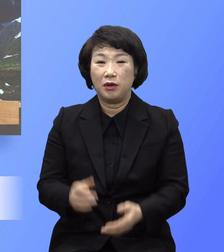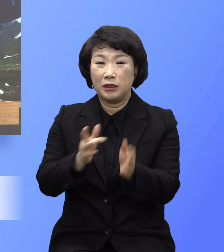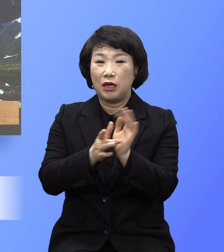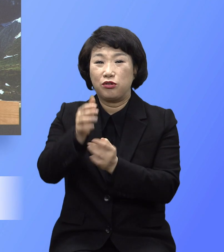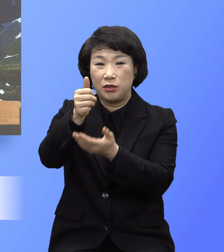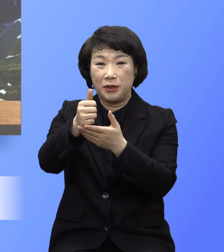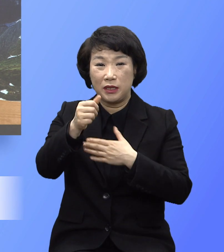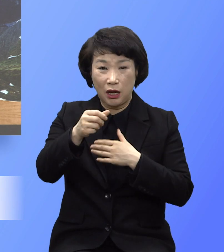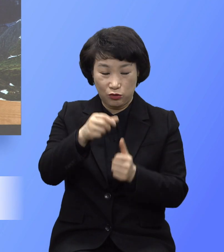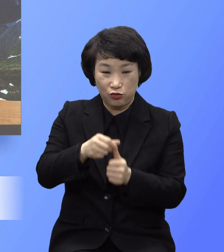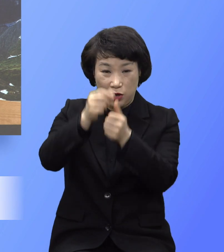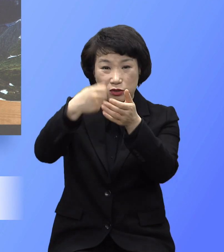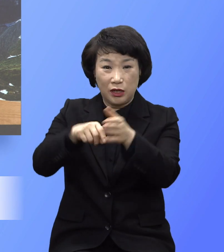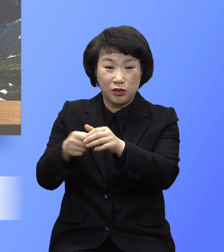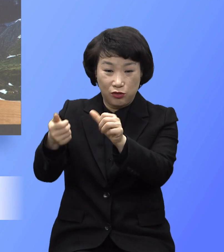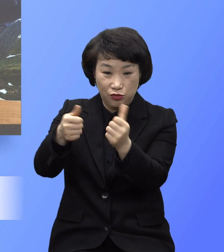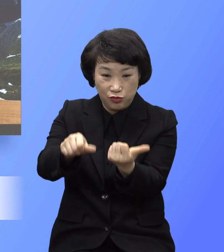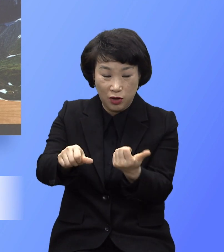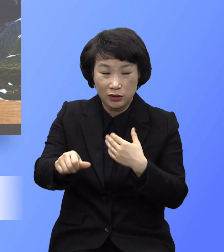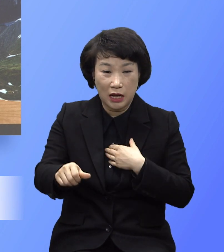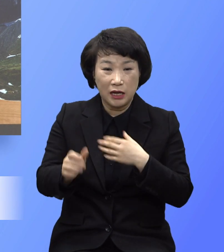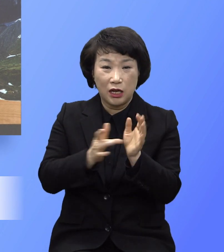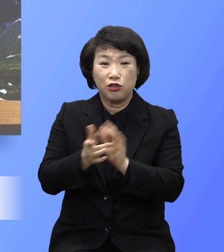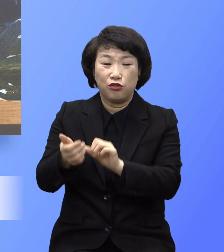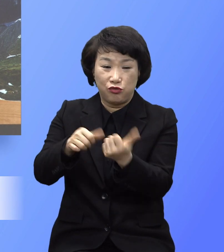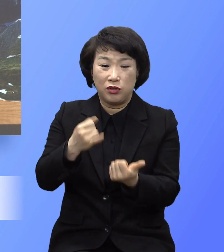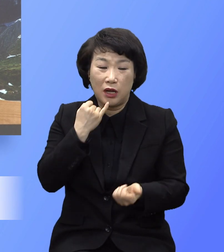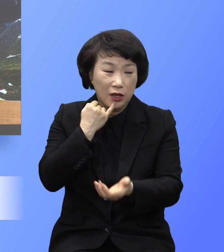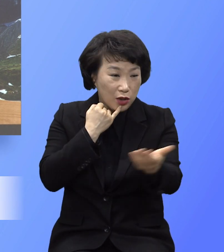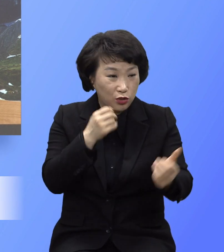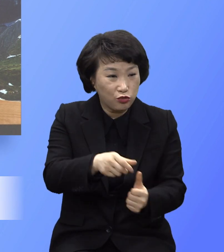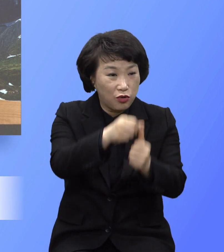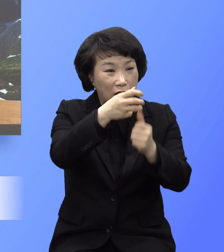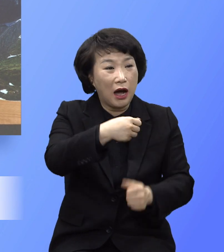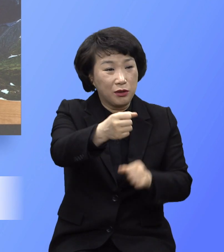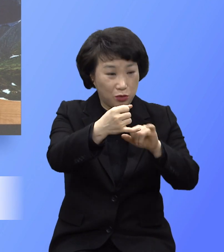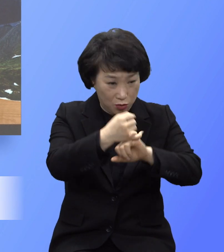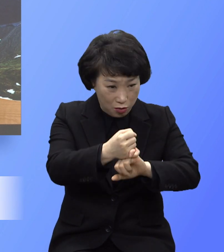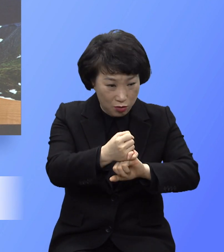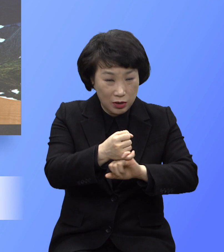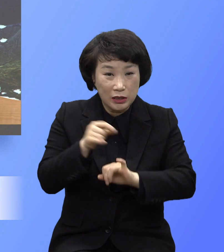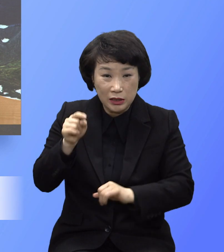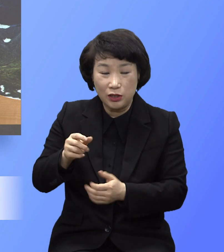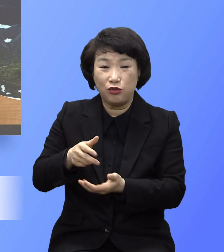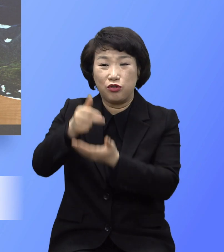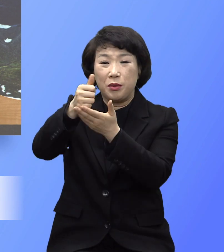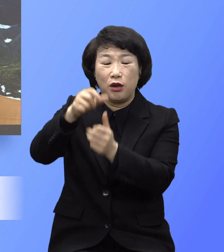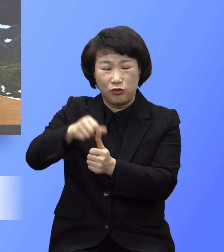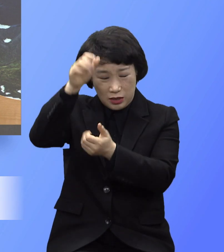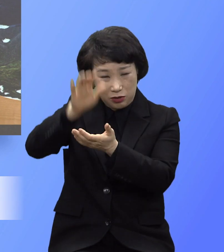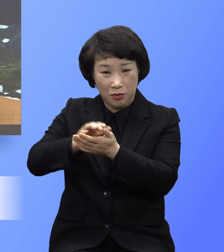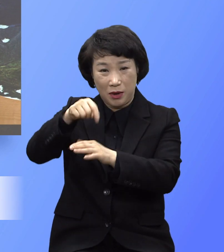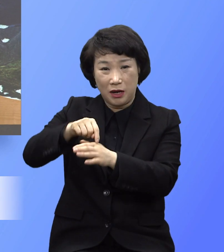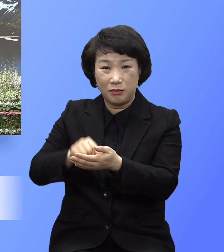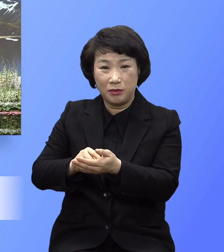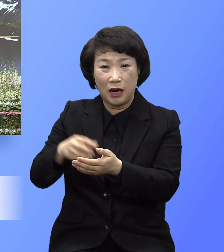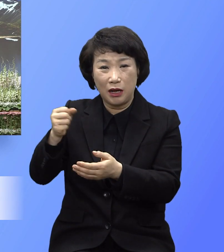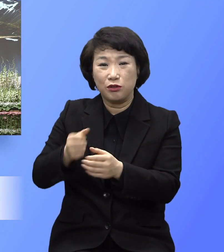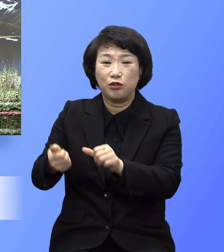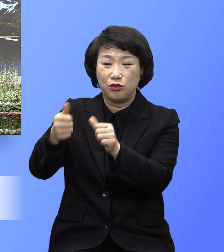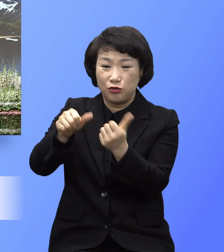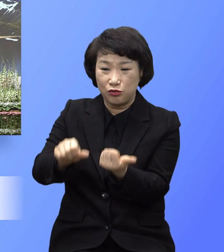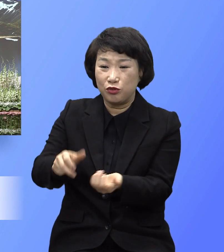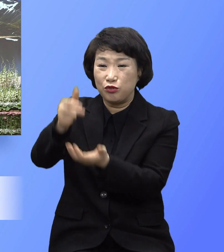예수가 날 위해 죽어서 나는 죽어도 좋으니 너만은 구원받으라고 구령의 열정으로 죽어주신 주님.